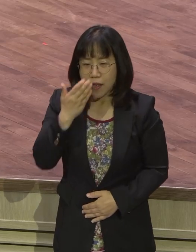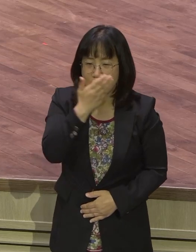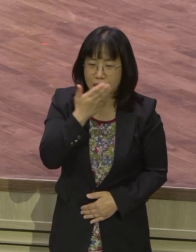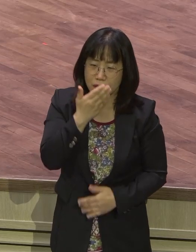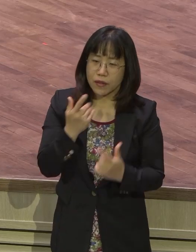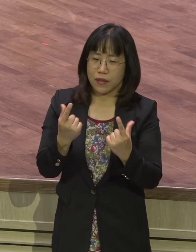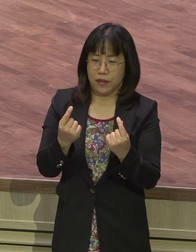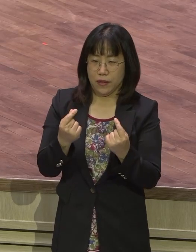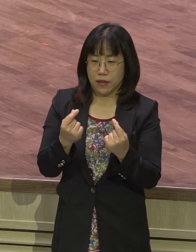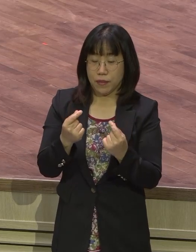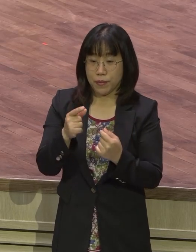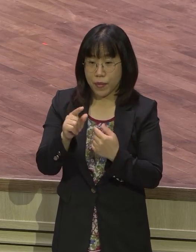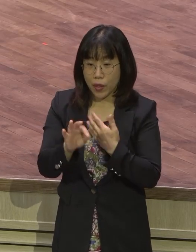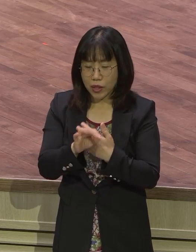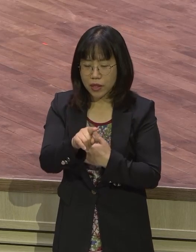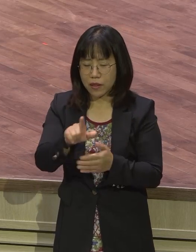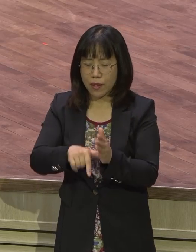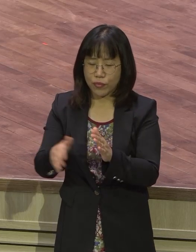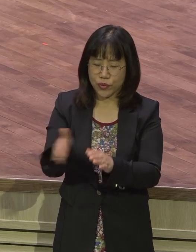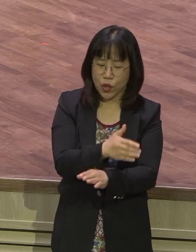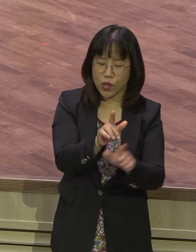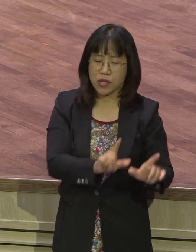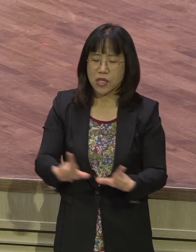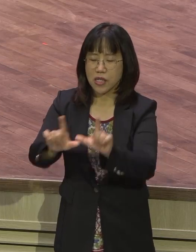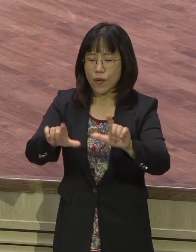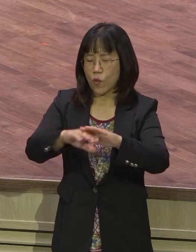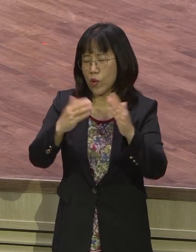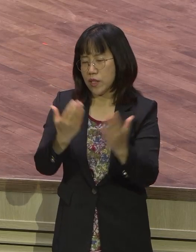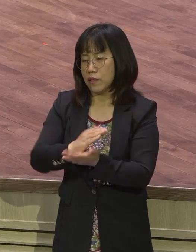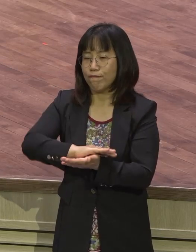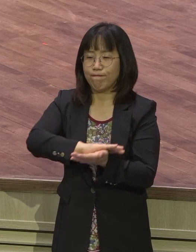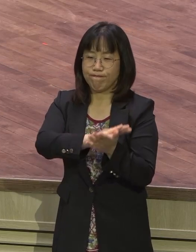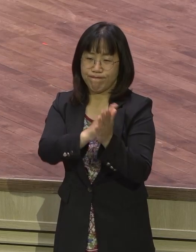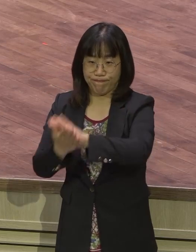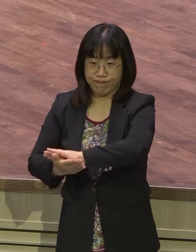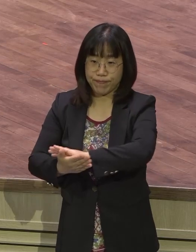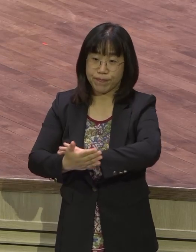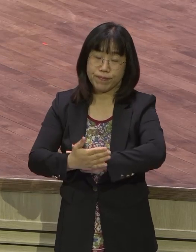인생이 바뀌어버렸어요. 그때부터 내 삶이 완전히 바뀌어버렸어요.